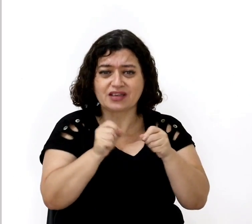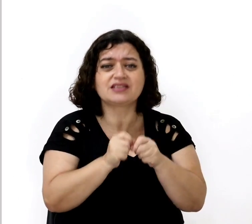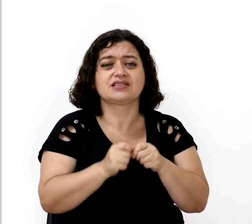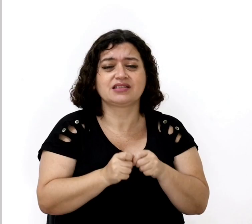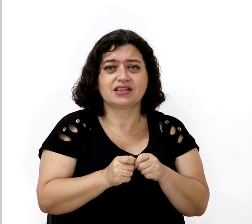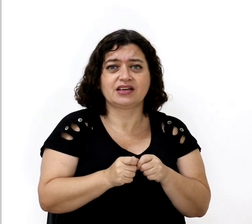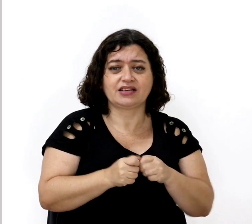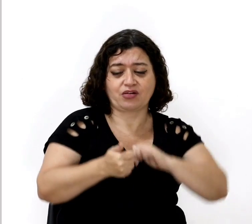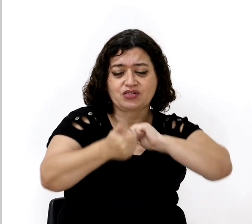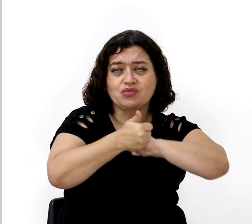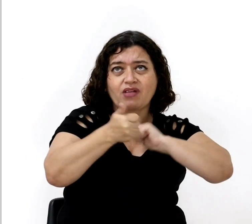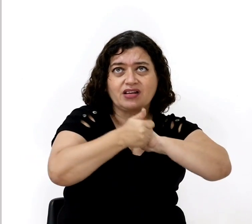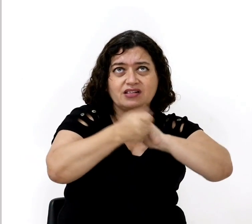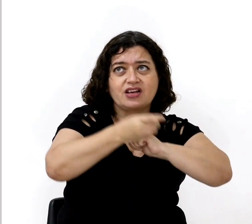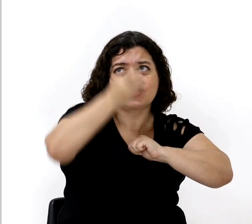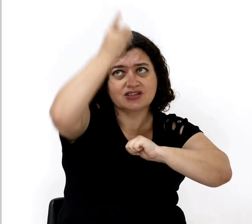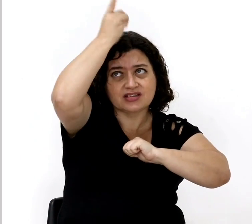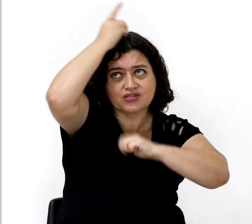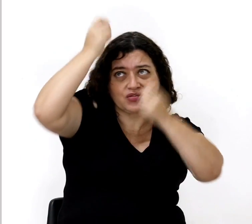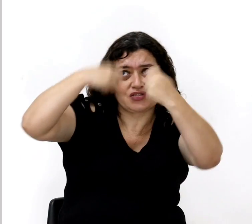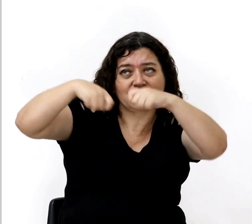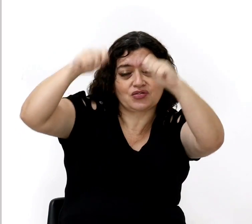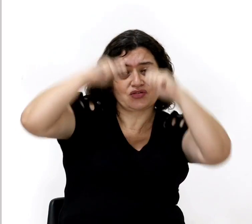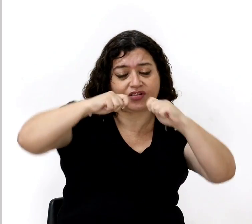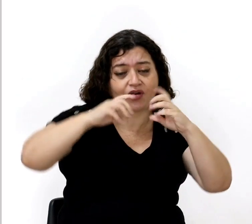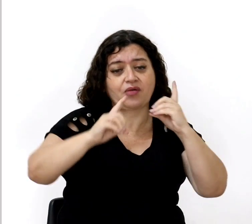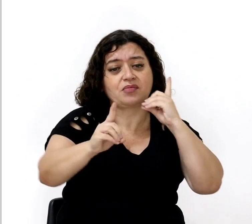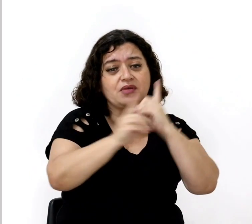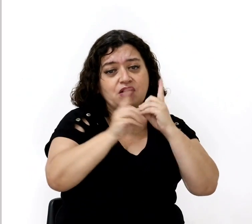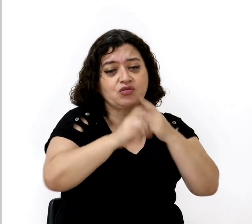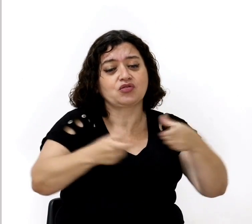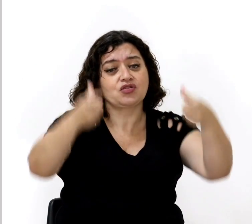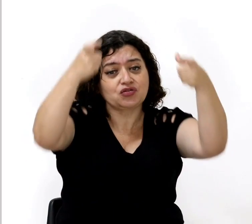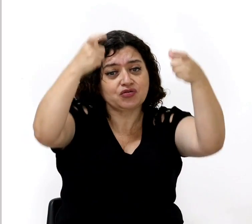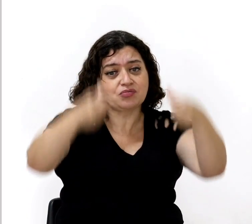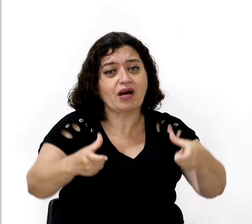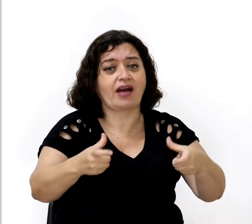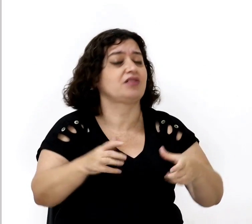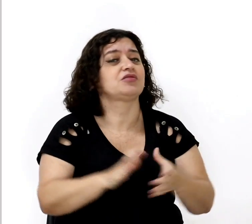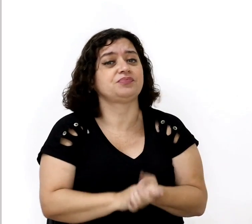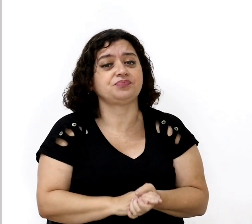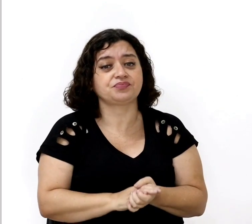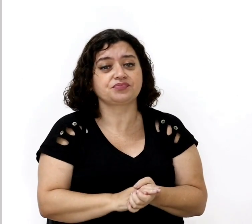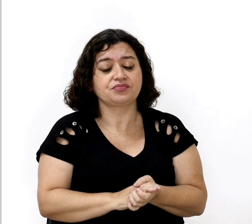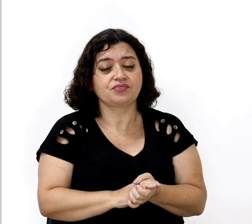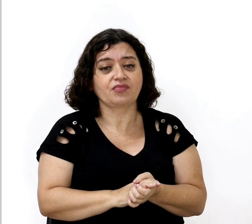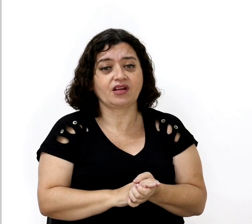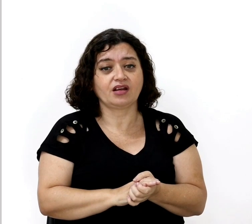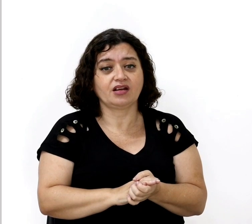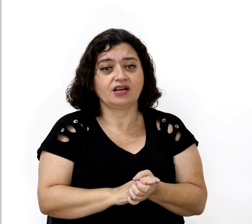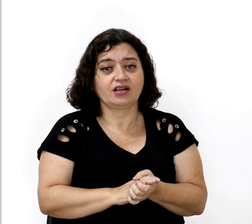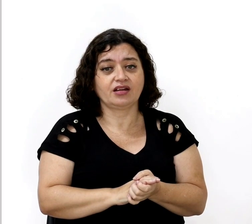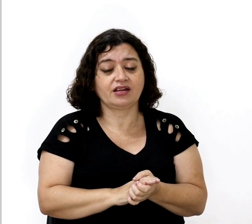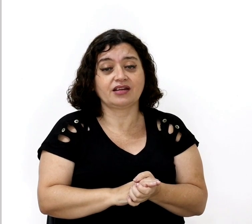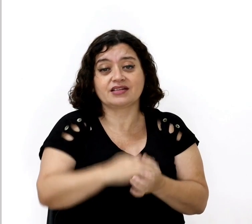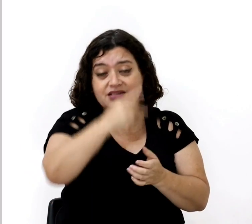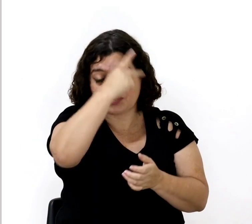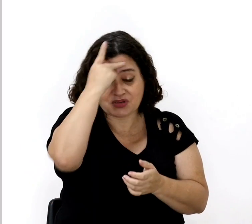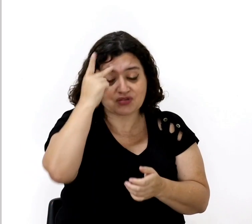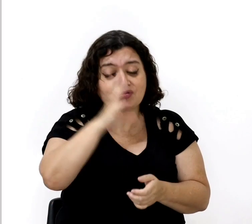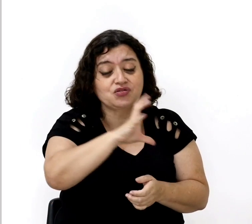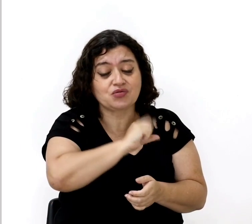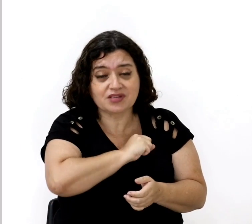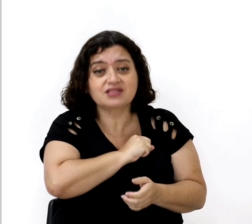as habilidades e dons que Deus nos dá para alcançar o nosso bairro e a gente ganhar a simpatia do nosso bairro. Em